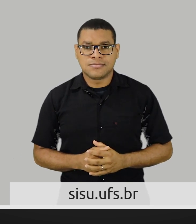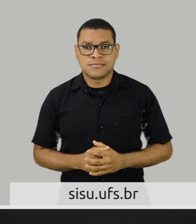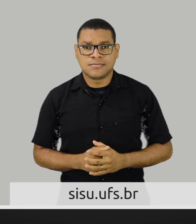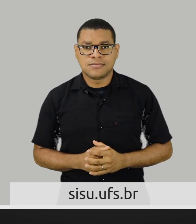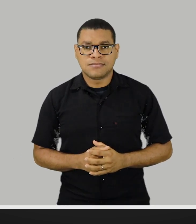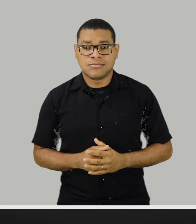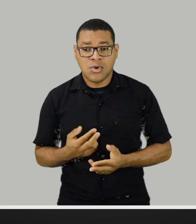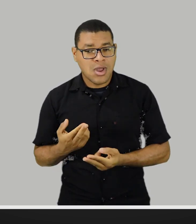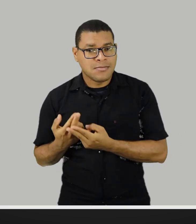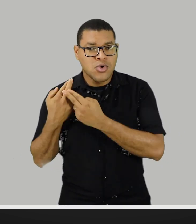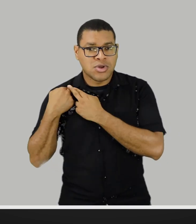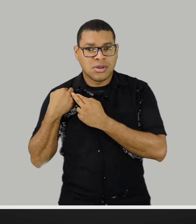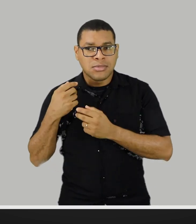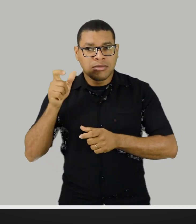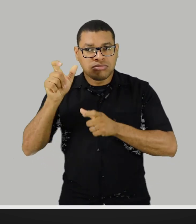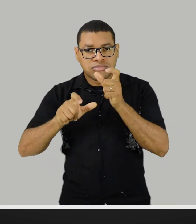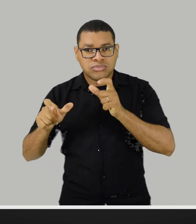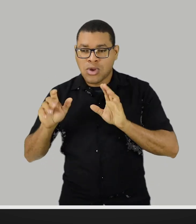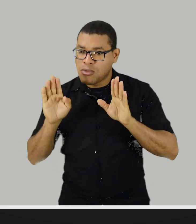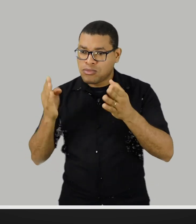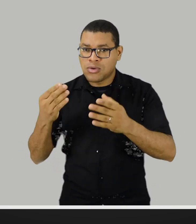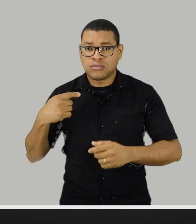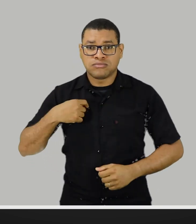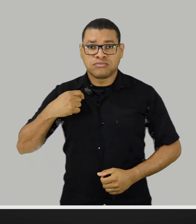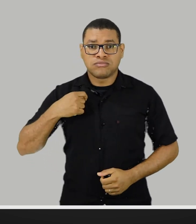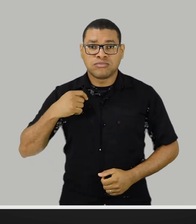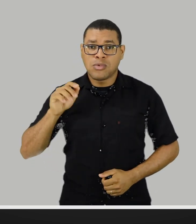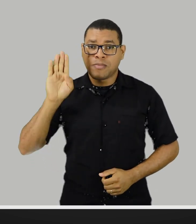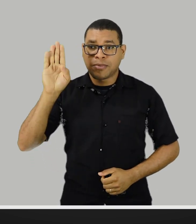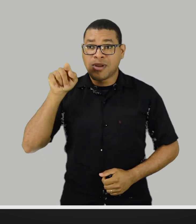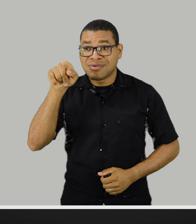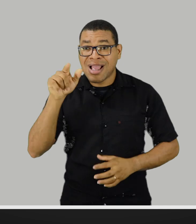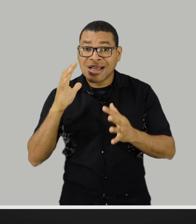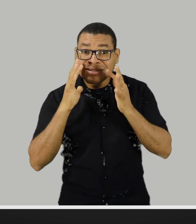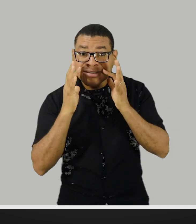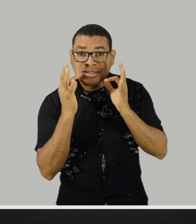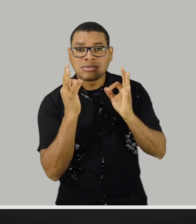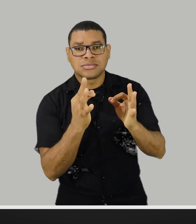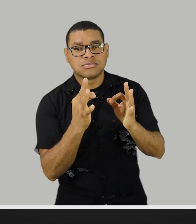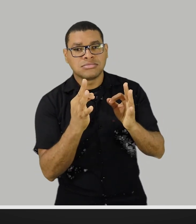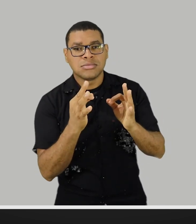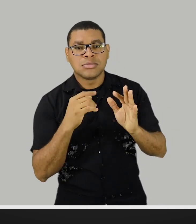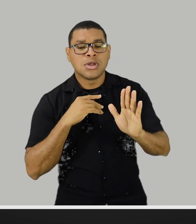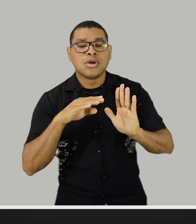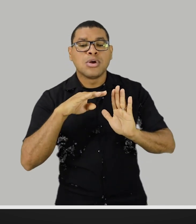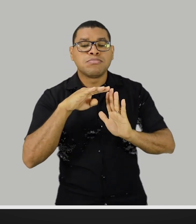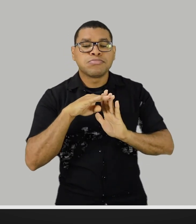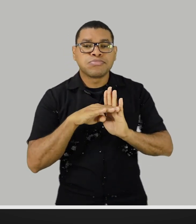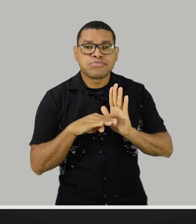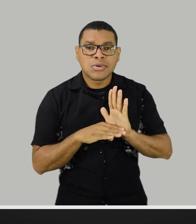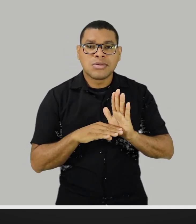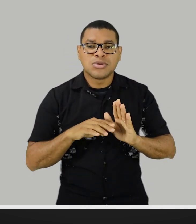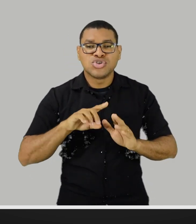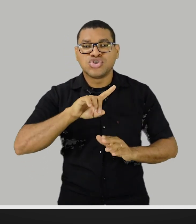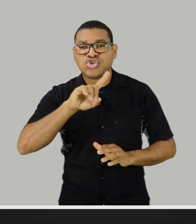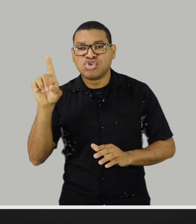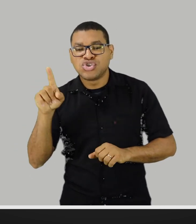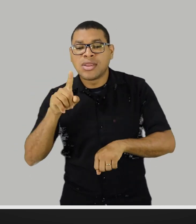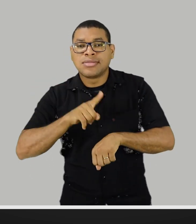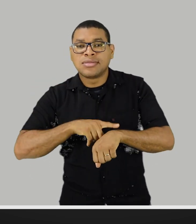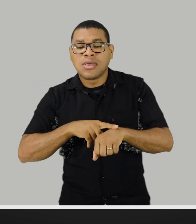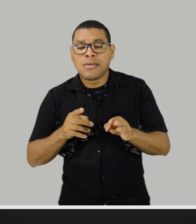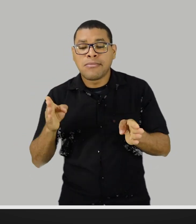18 é de responsabilidade exclusiva do candidato a observância dos procedimentos e prazos